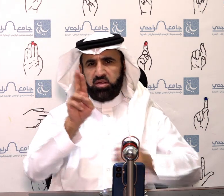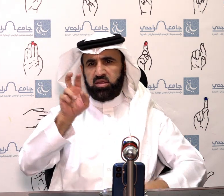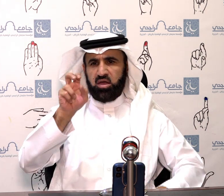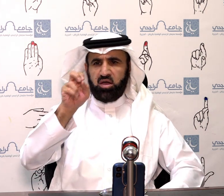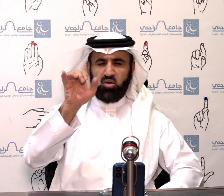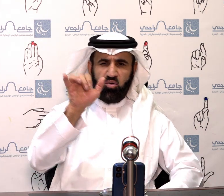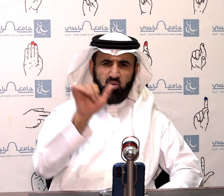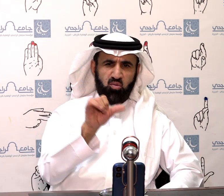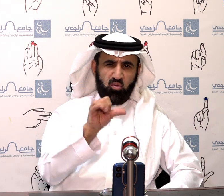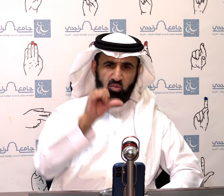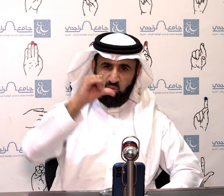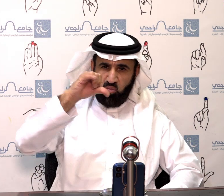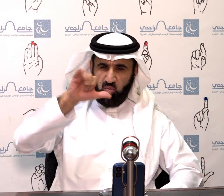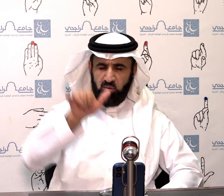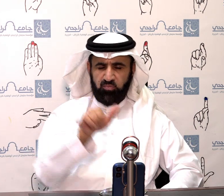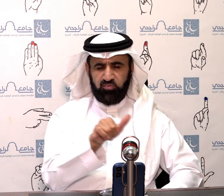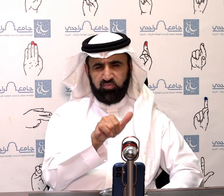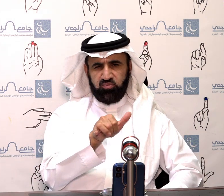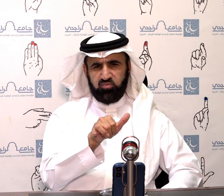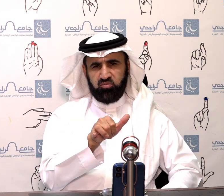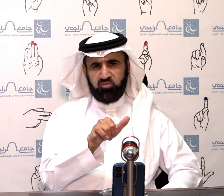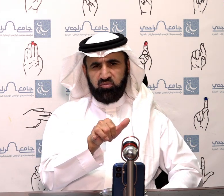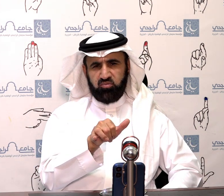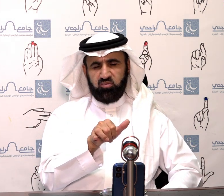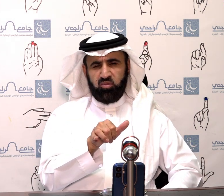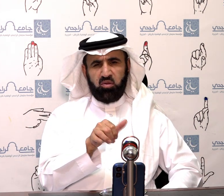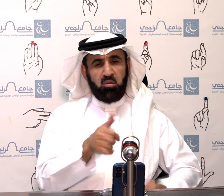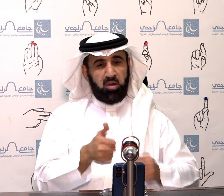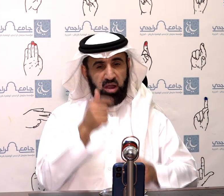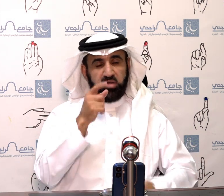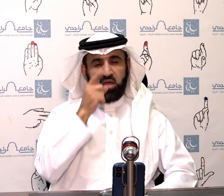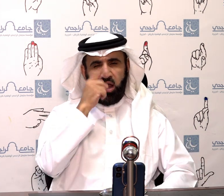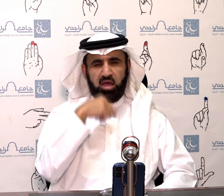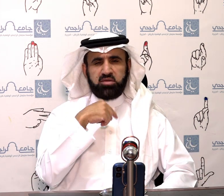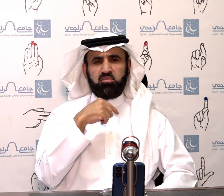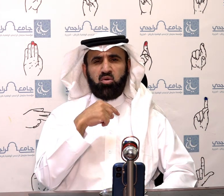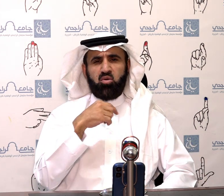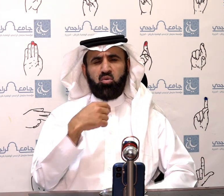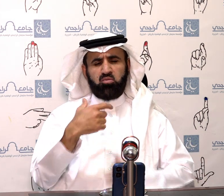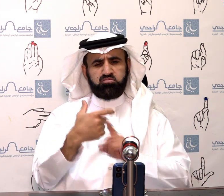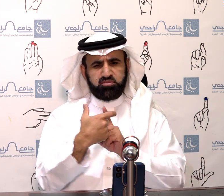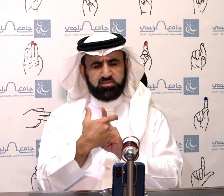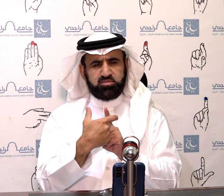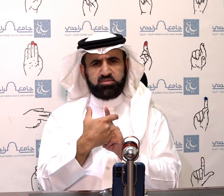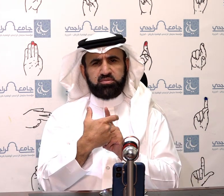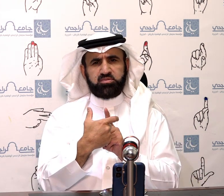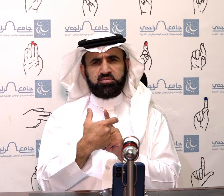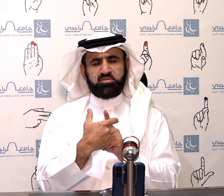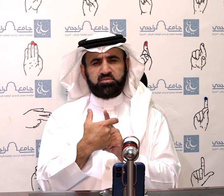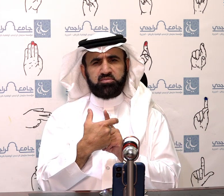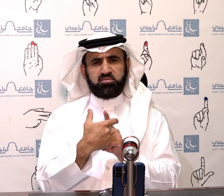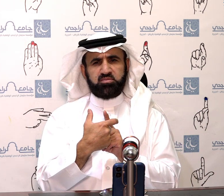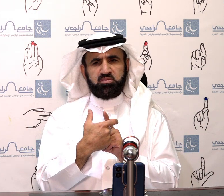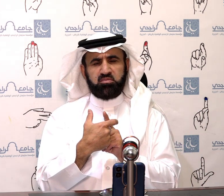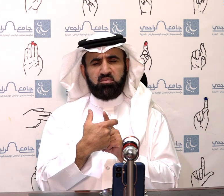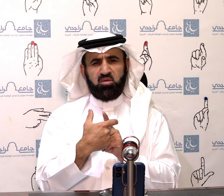والوقاية. فتقوى الله تتحقق بجعل الوقاية بين العبد وبين نفسه،